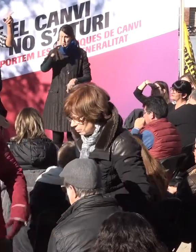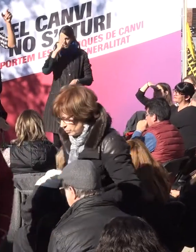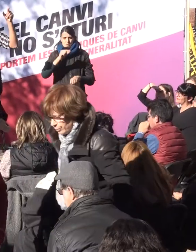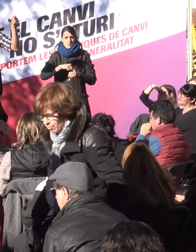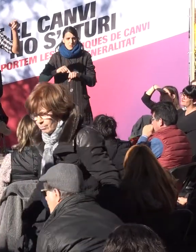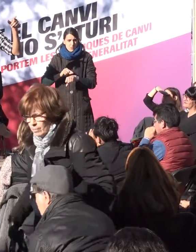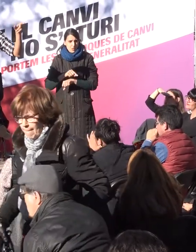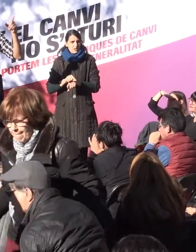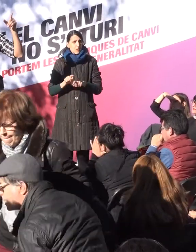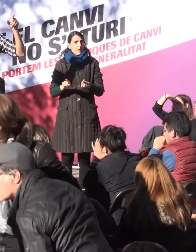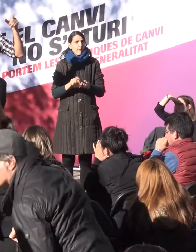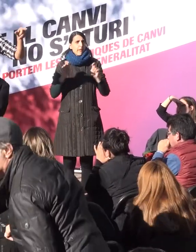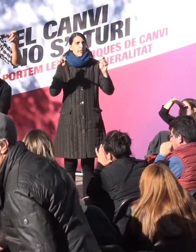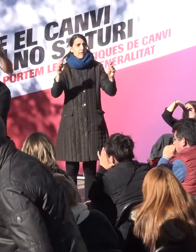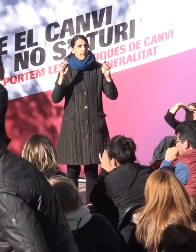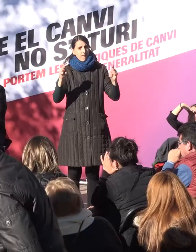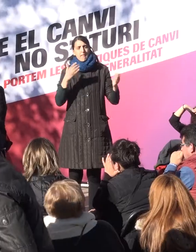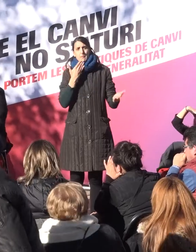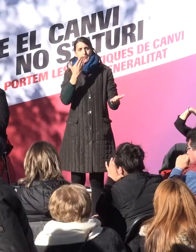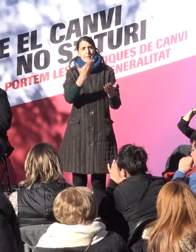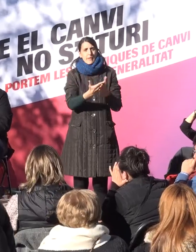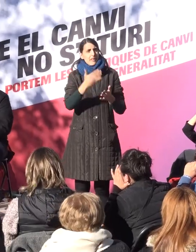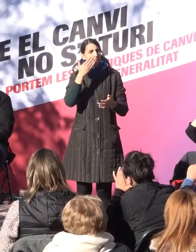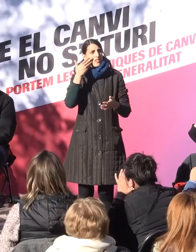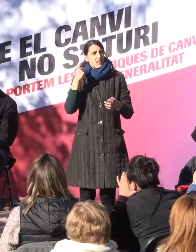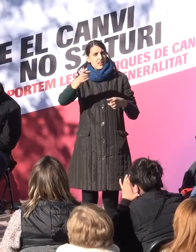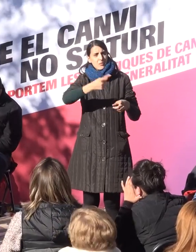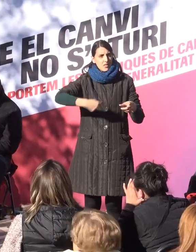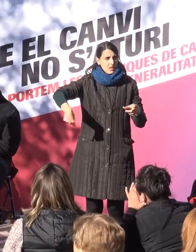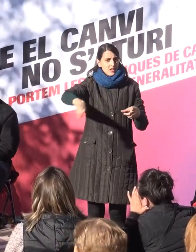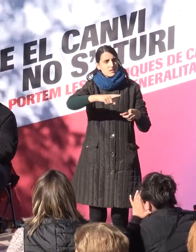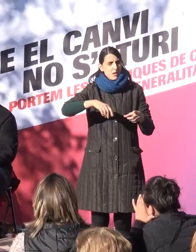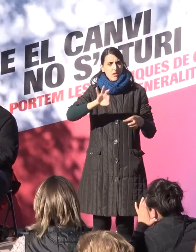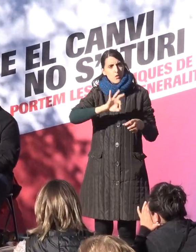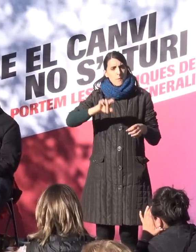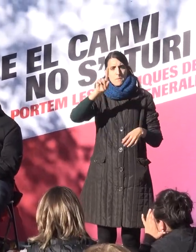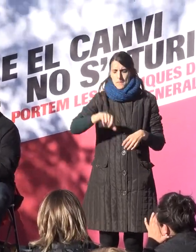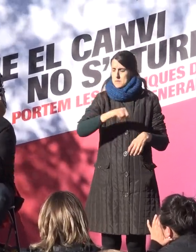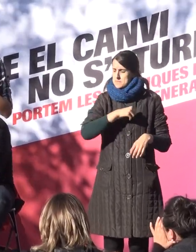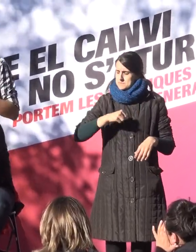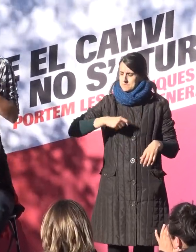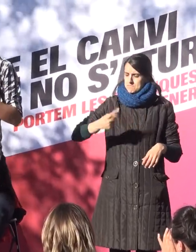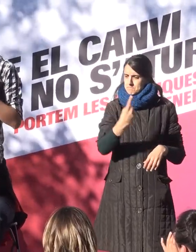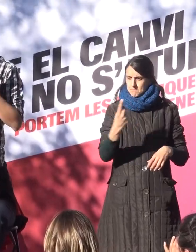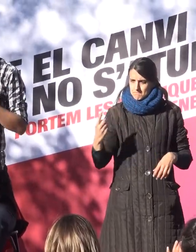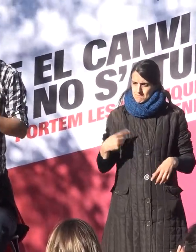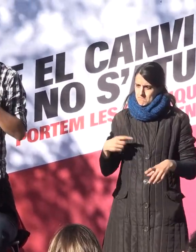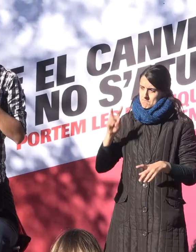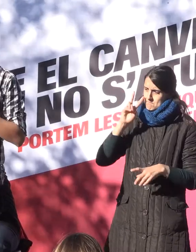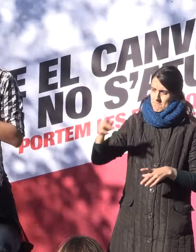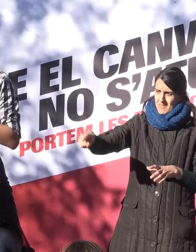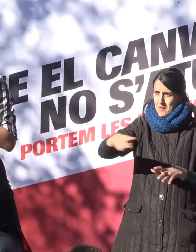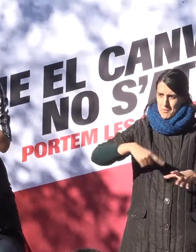pancarta solamente reclamando dignamente en las plazas cosas que en lo particular aprendimos de 12 mujeres en las